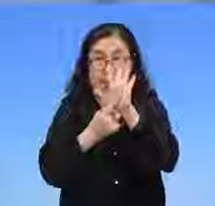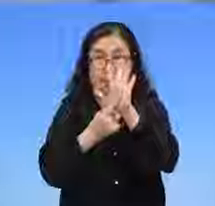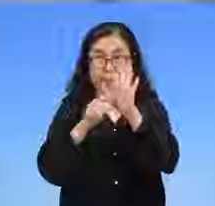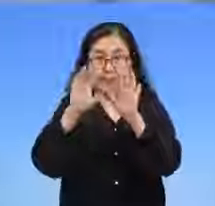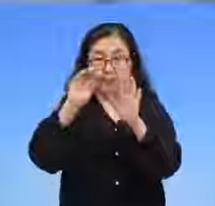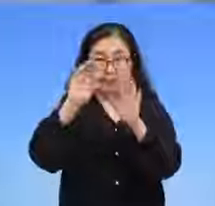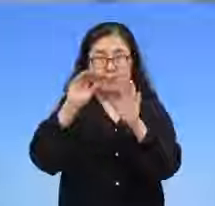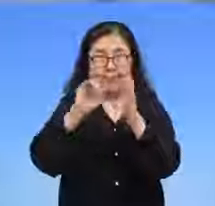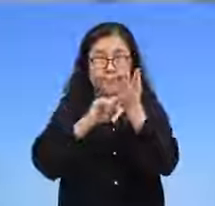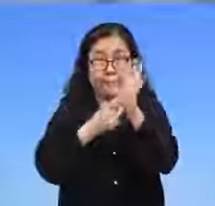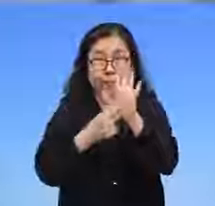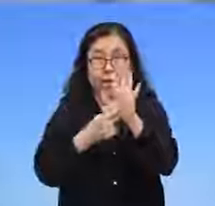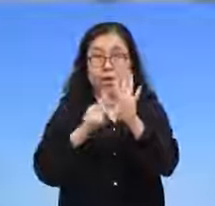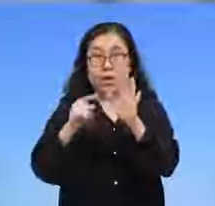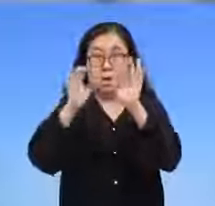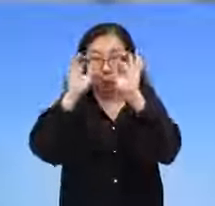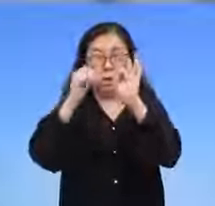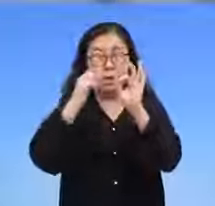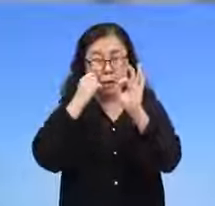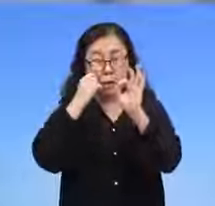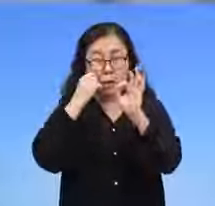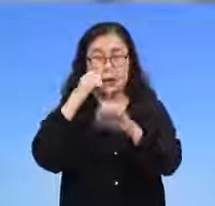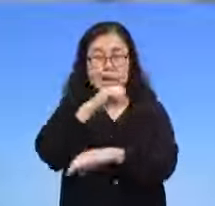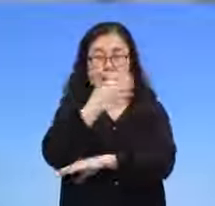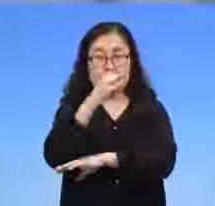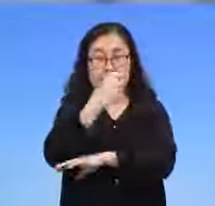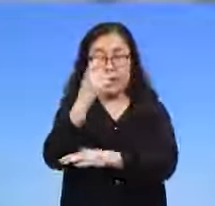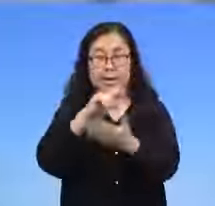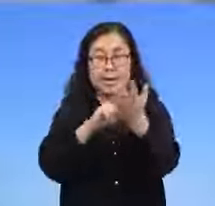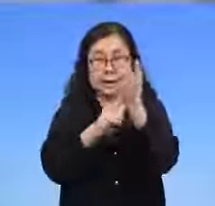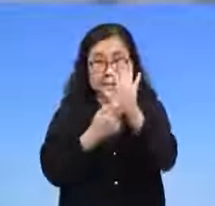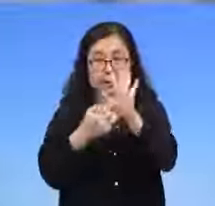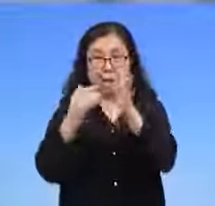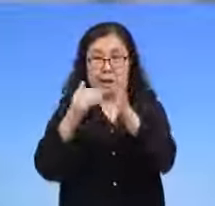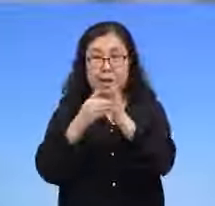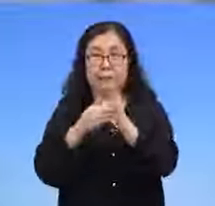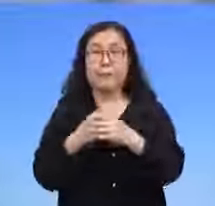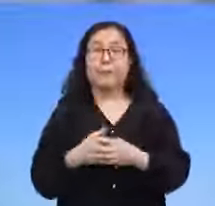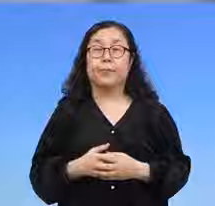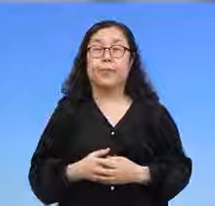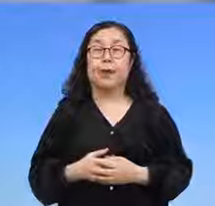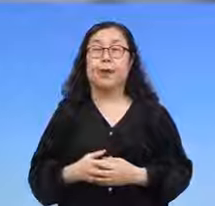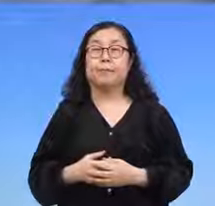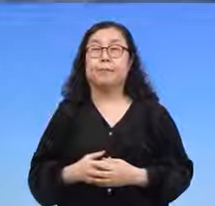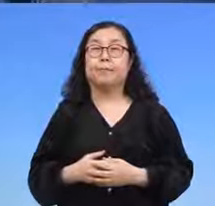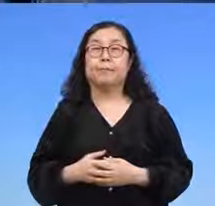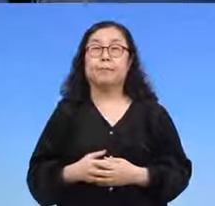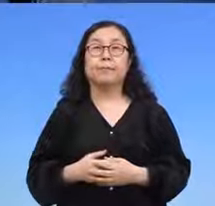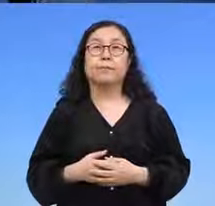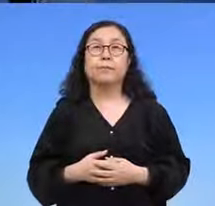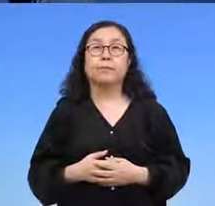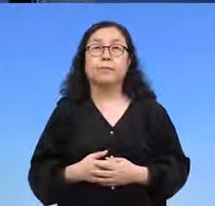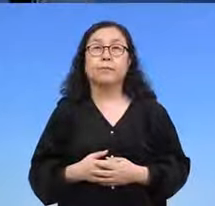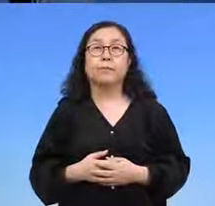설교 준비 때문에 보지를 못했는데 기사가 짧게 이렇게 전하더라고요. 내용이 이렇습니다.